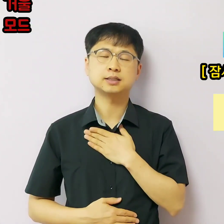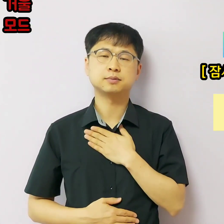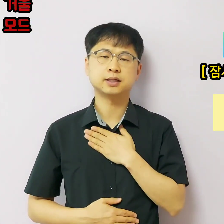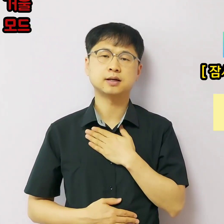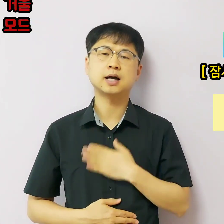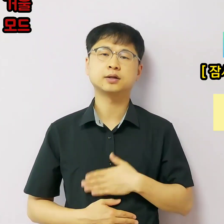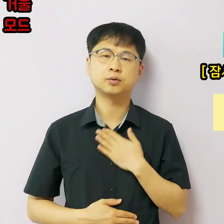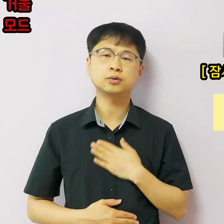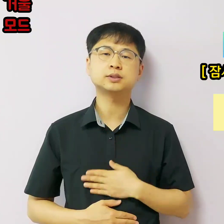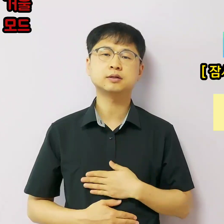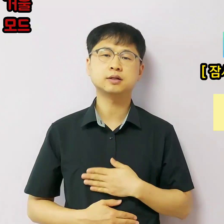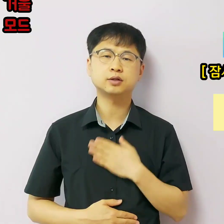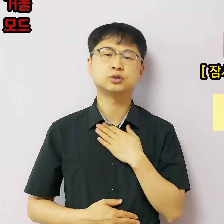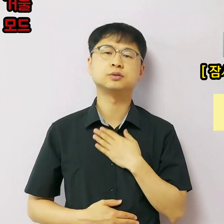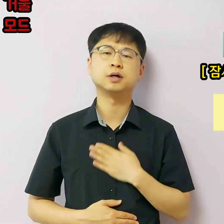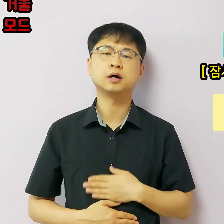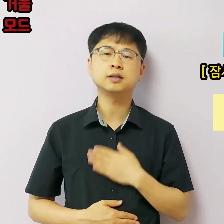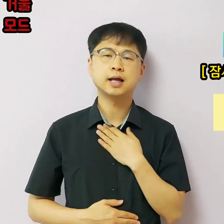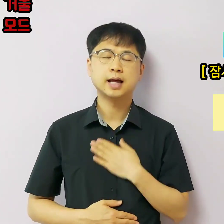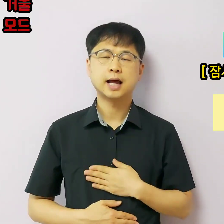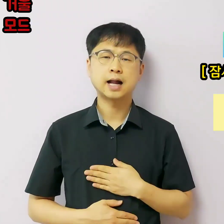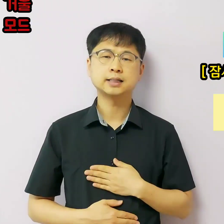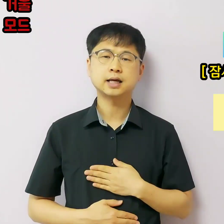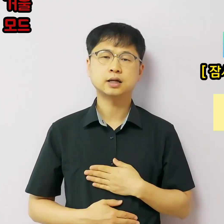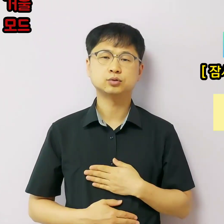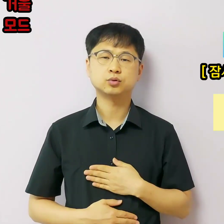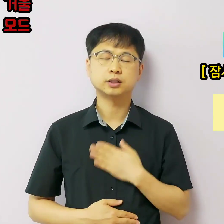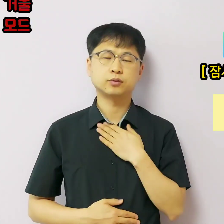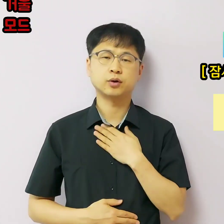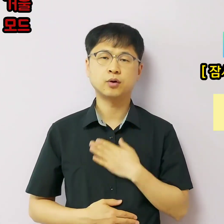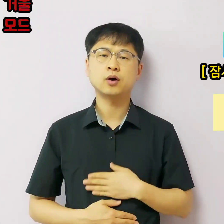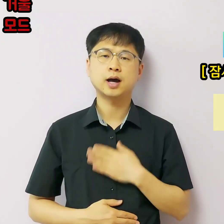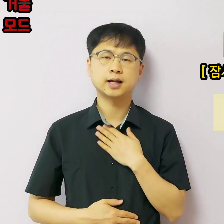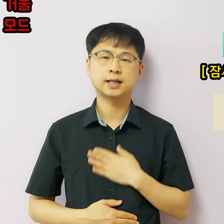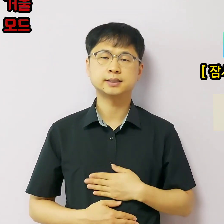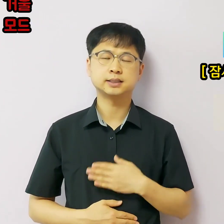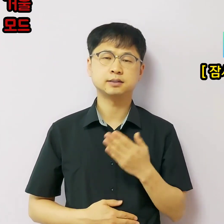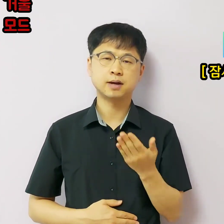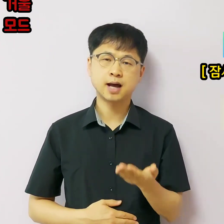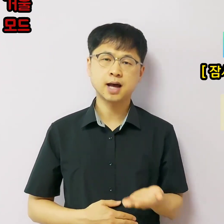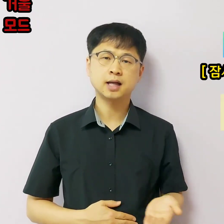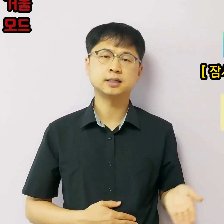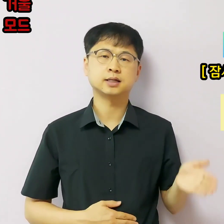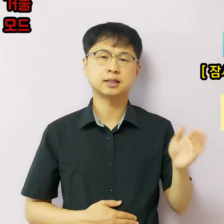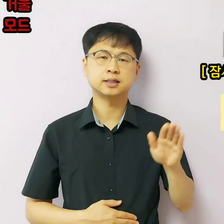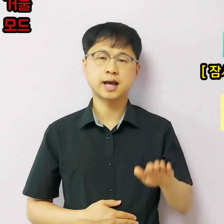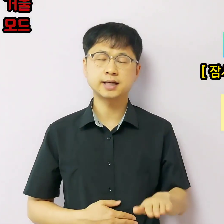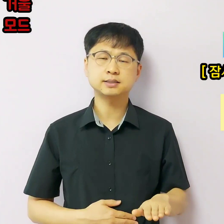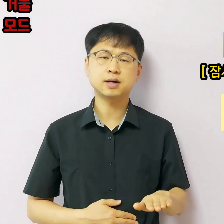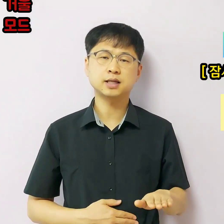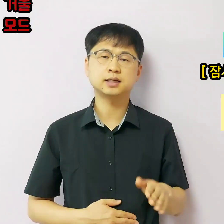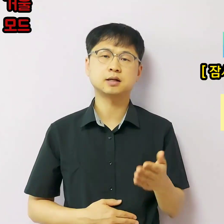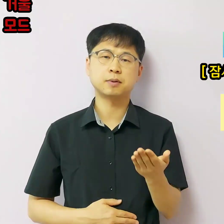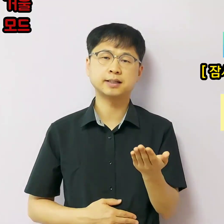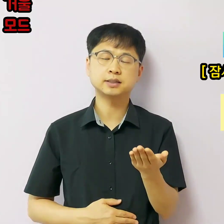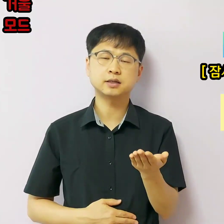가슴에 대서 아래로 쓸어 내려주시면 알다라는 수어가 되고요. 알았지만이니까 뒤에 하지만이라는 반전의